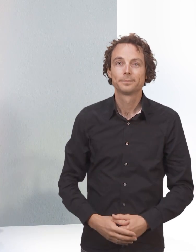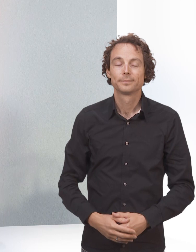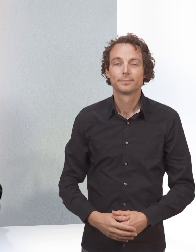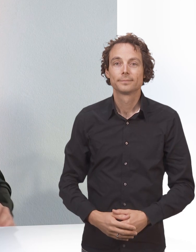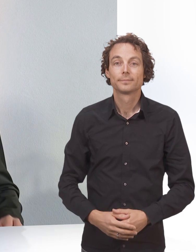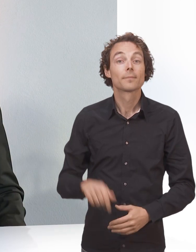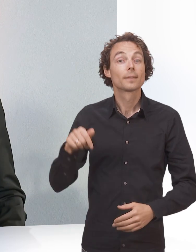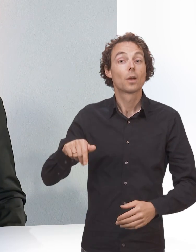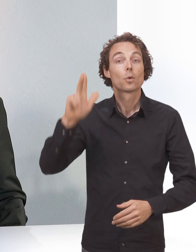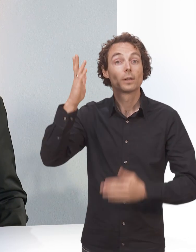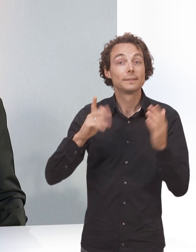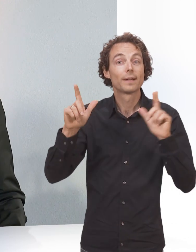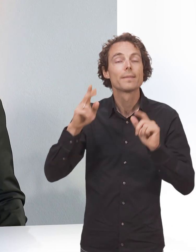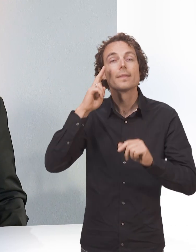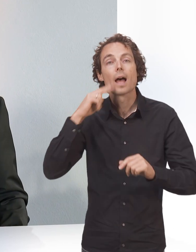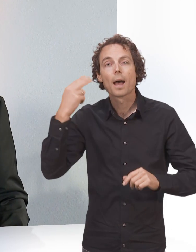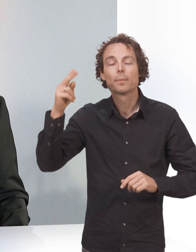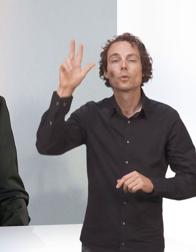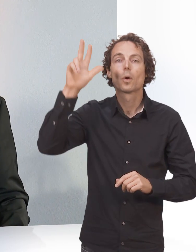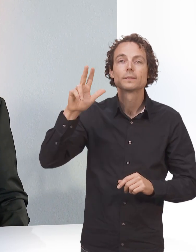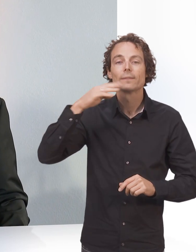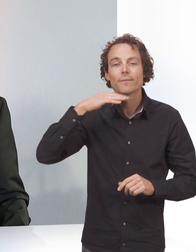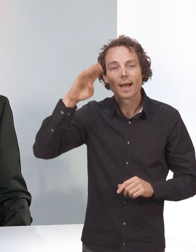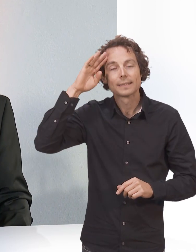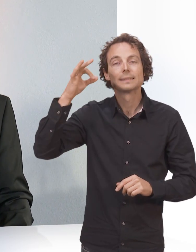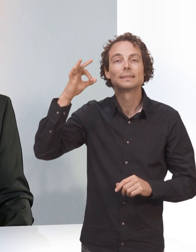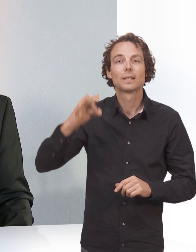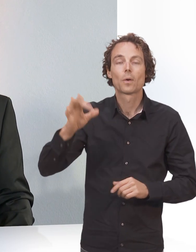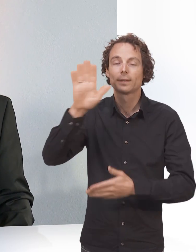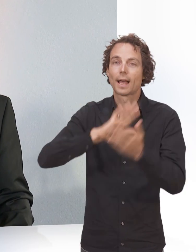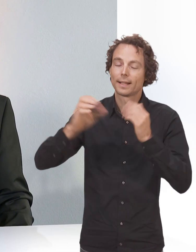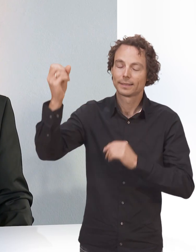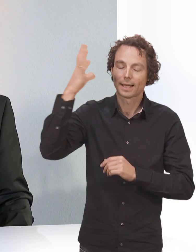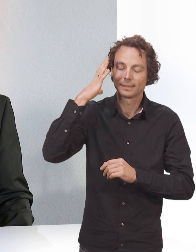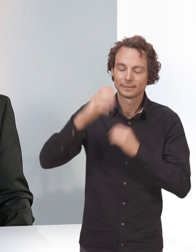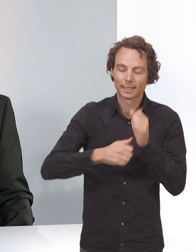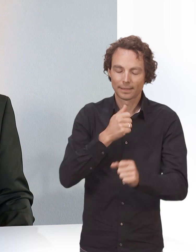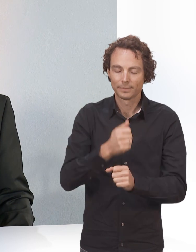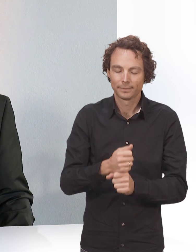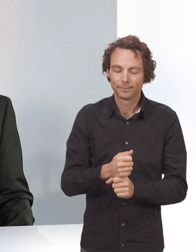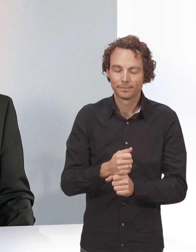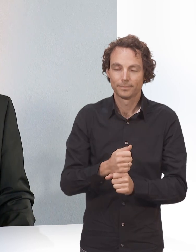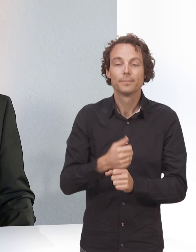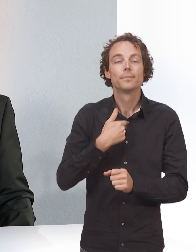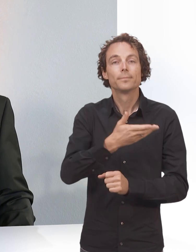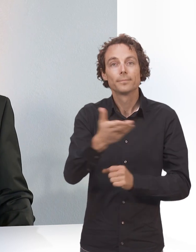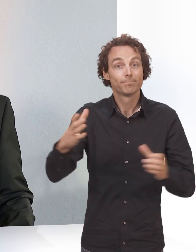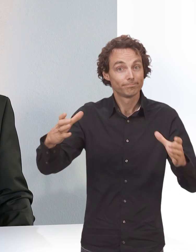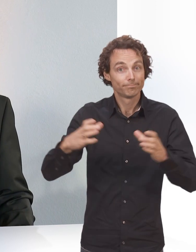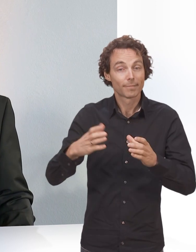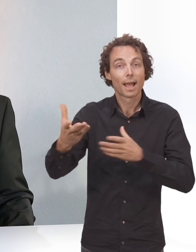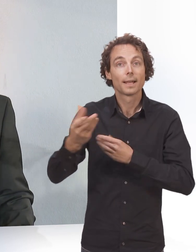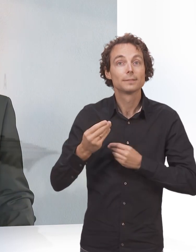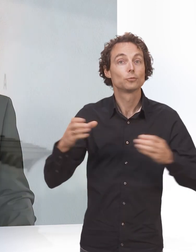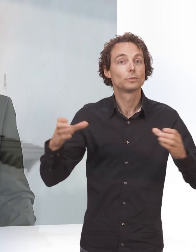Und wir feiern ihn im Namen Gottes des Vaters und des Sohnes und des Heiligen Geistes. Amen. Und ich lade Sie ein, dass wir miteinander